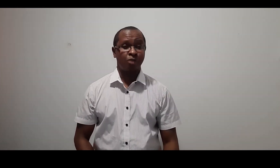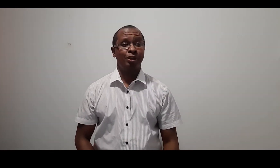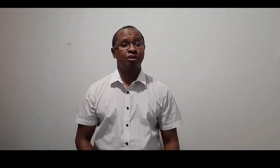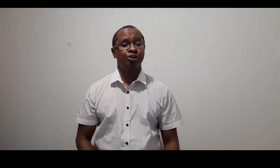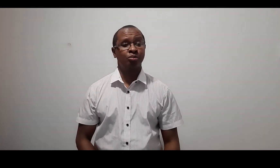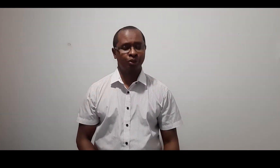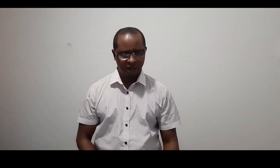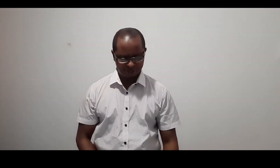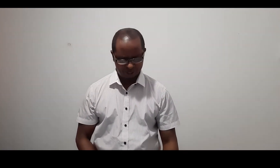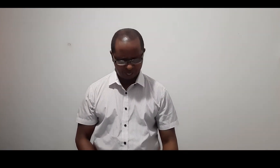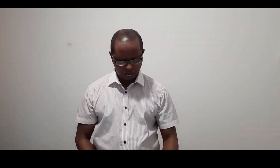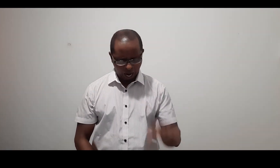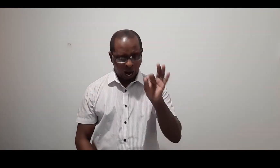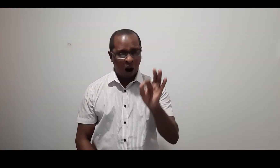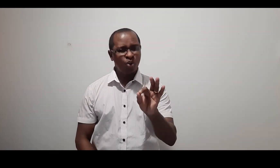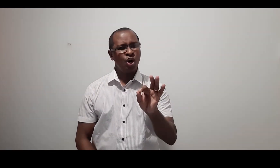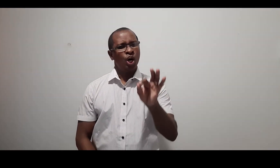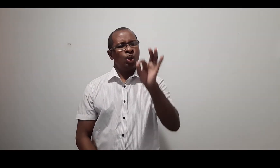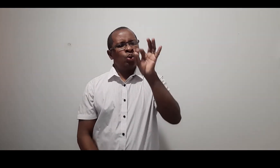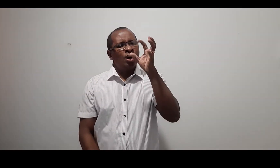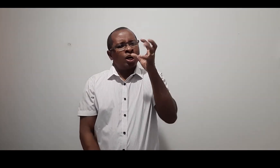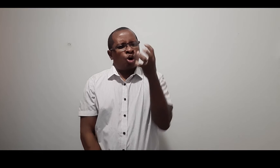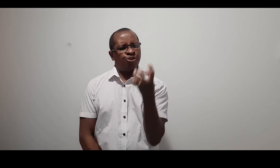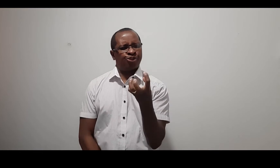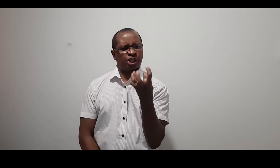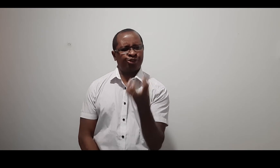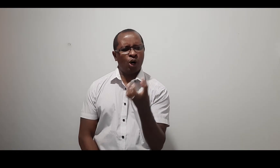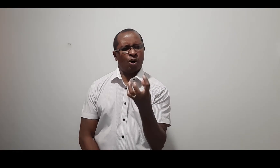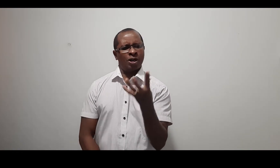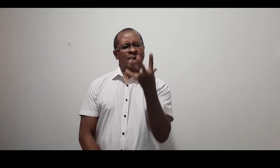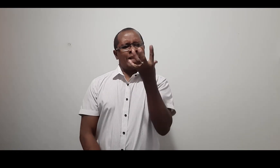sarobidy ny fonomeno riavana sy ao no coffre fort na